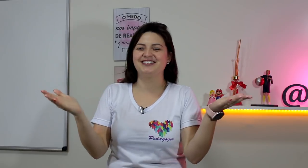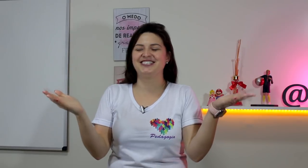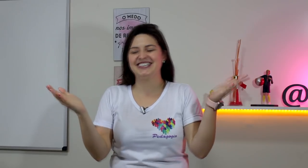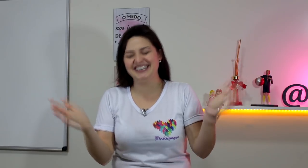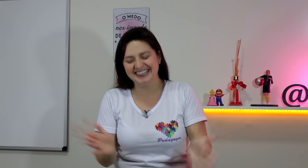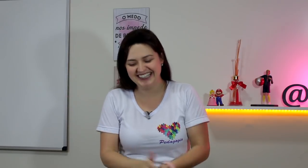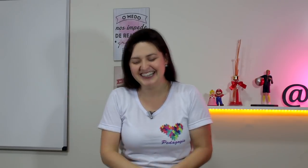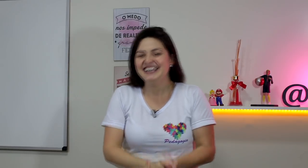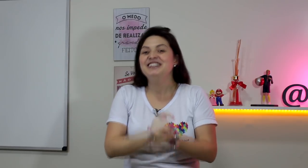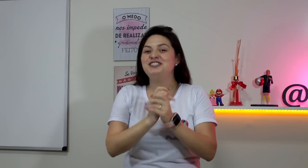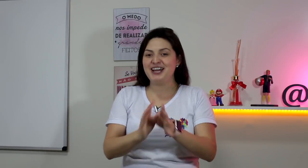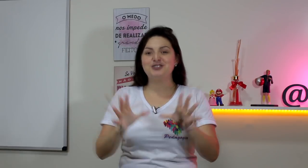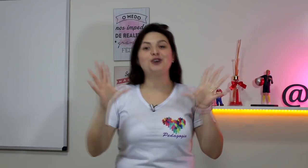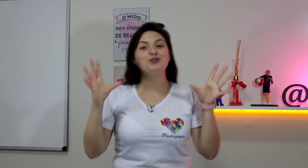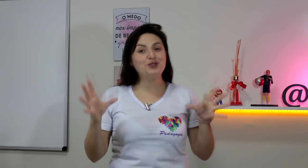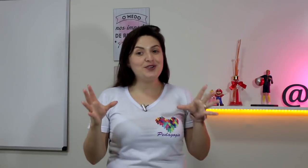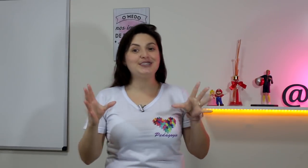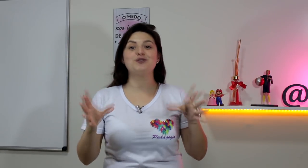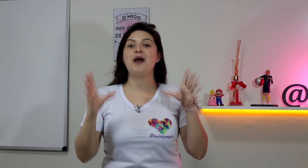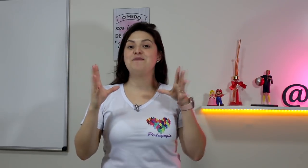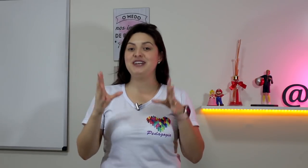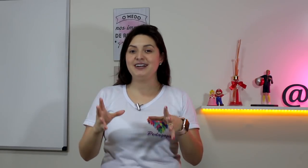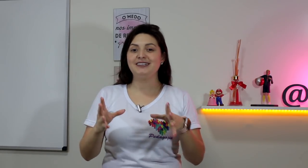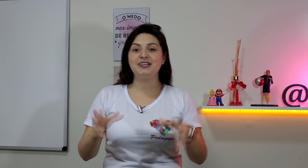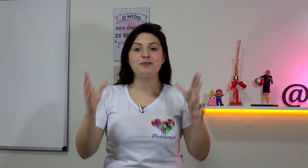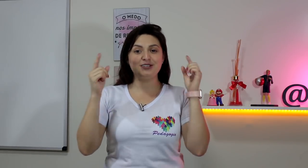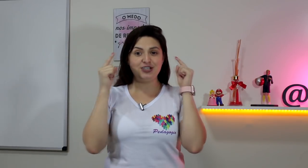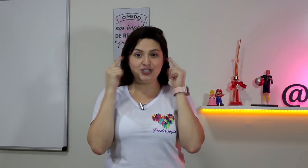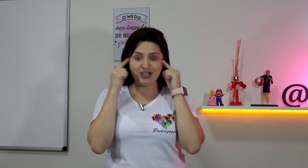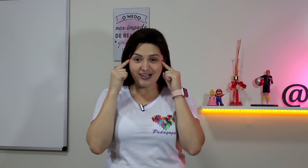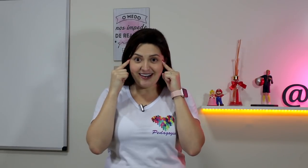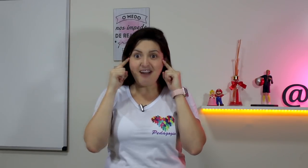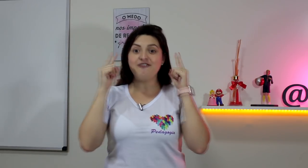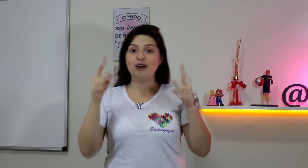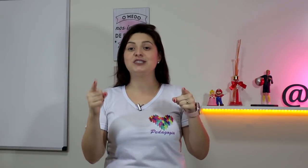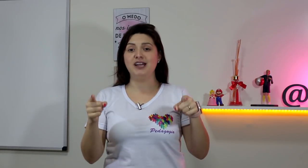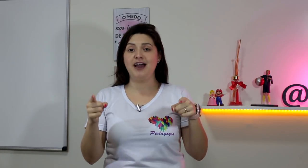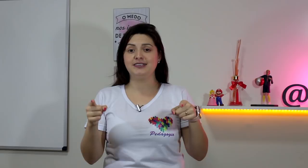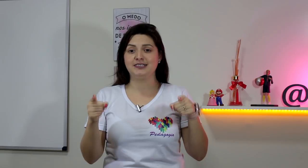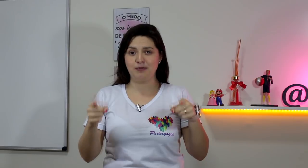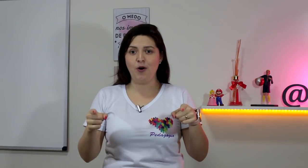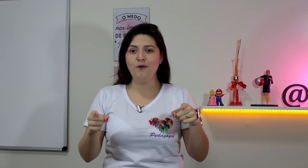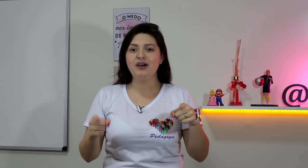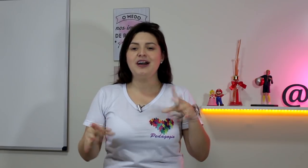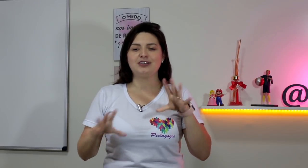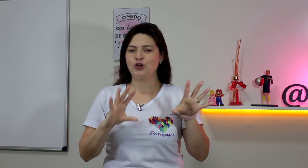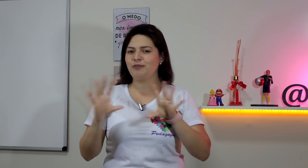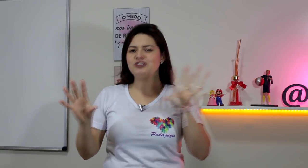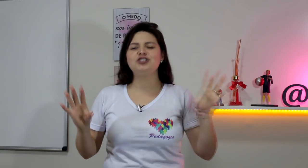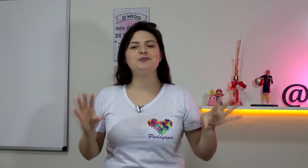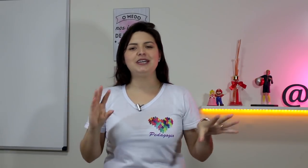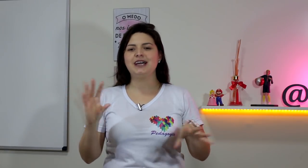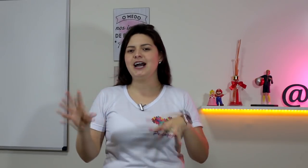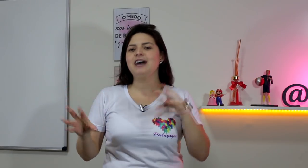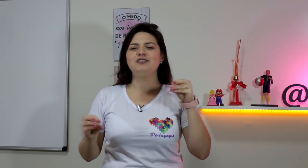cunhados. Gente, ó, tudo isso é brincadeira pra gente gravar os sinais, tá bom? É só pra gente brincar, fazer